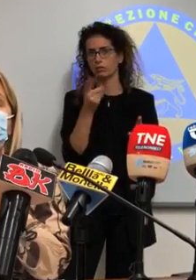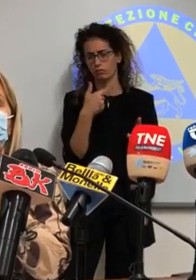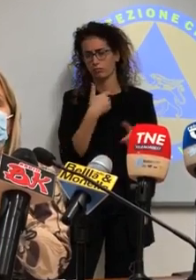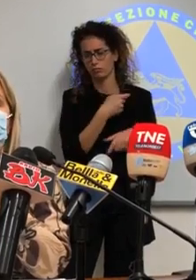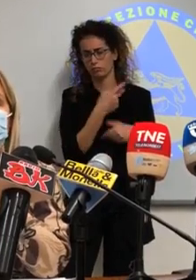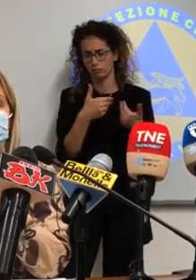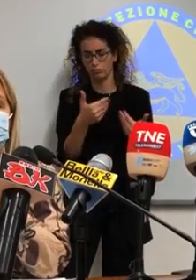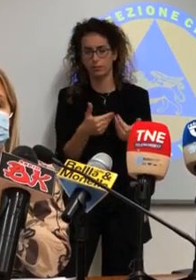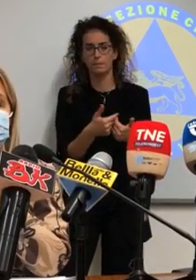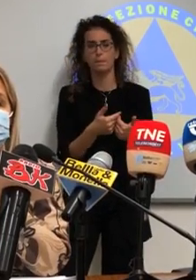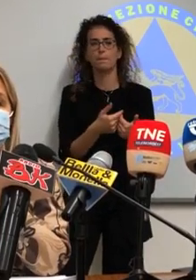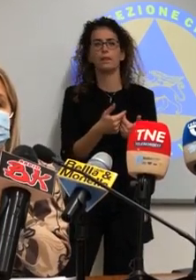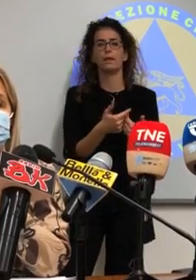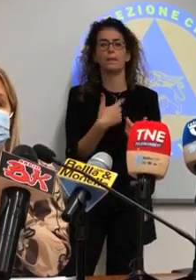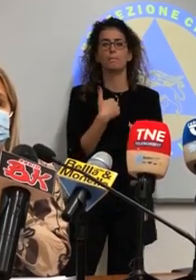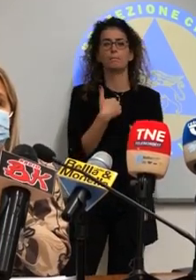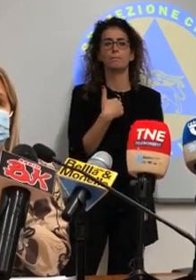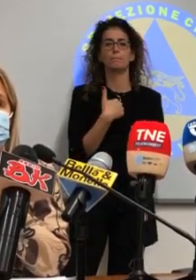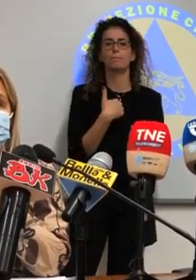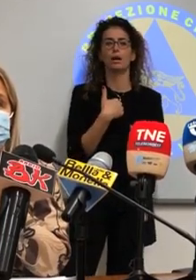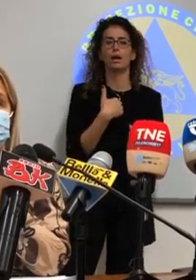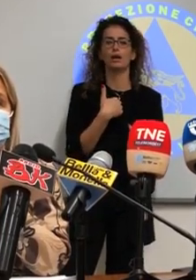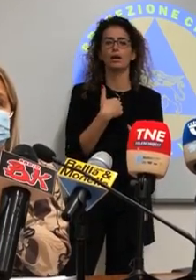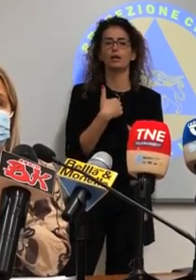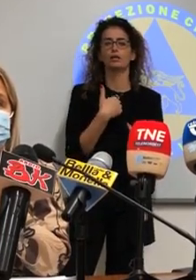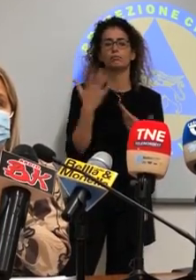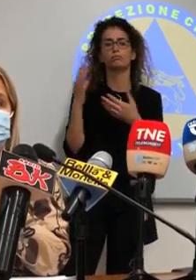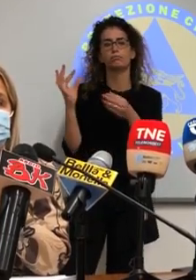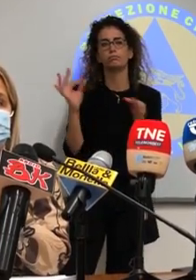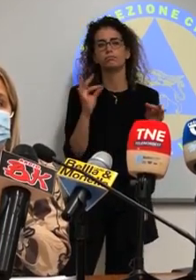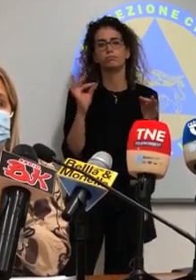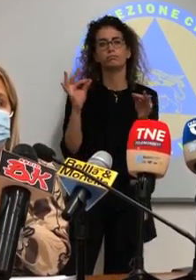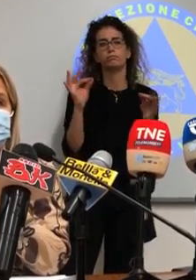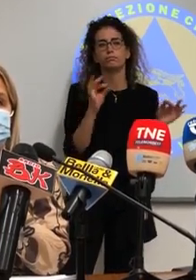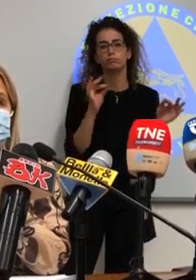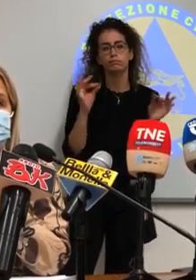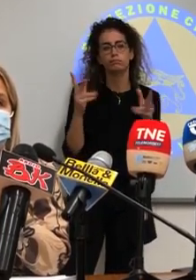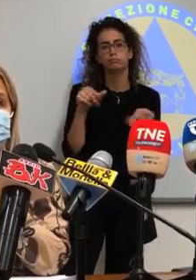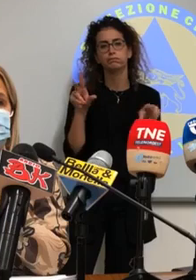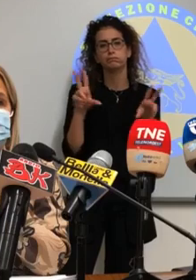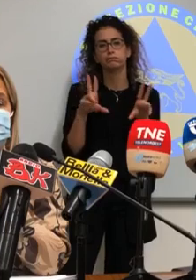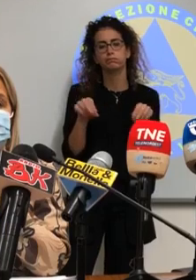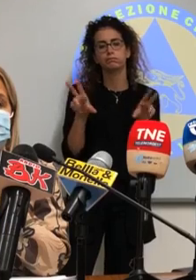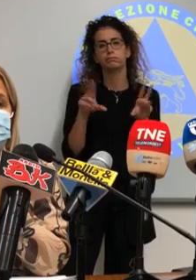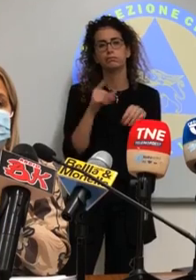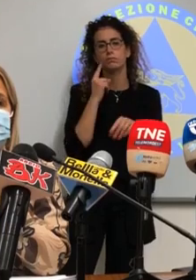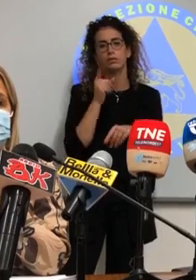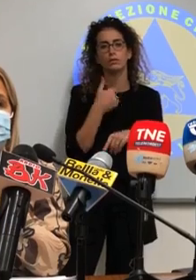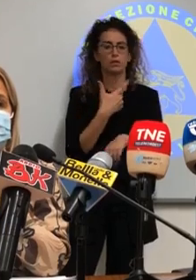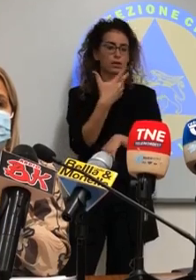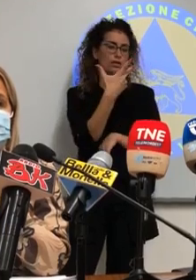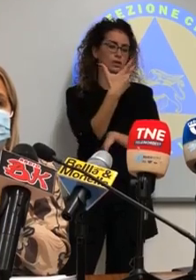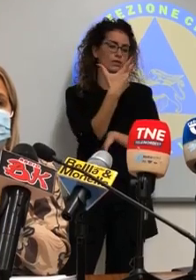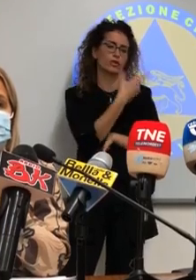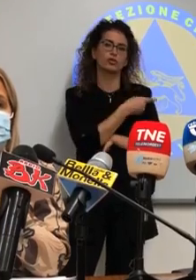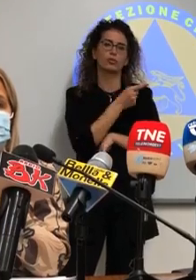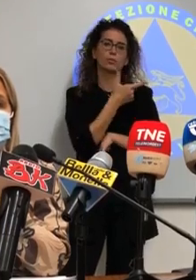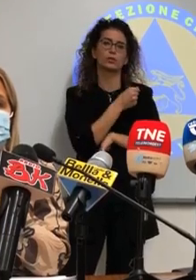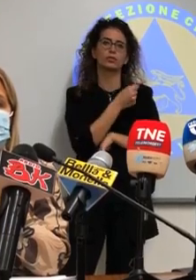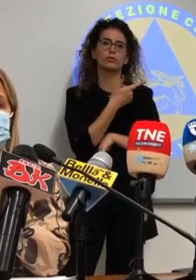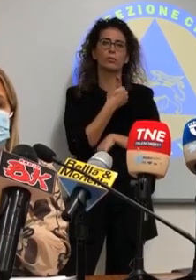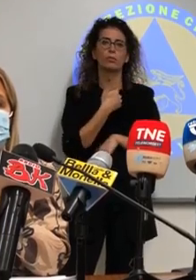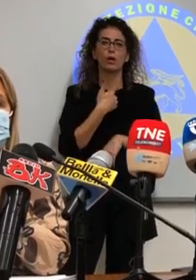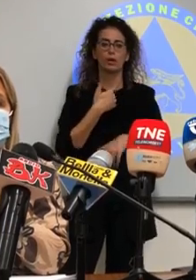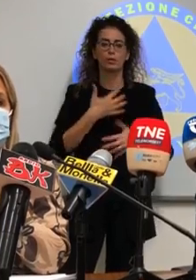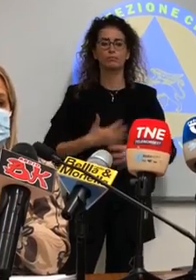vaccinando, uno degli adagi più ricorrenti è quello di dire: non mi vaccino perché il vaccino rende sterile. Voi fate